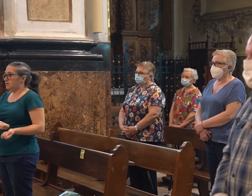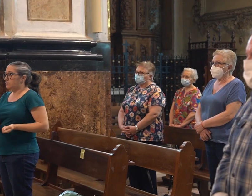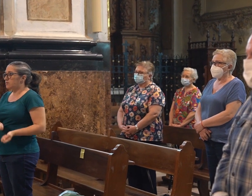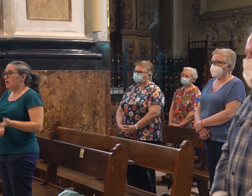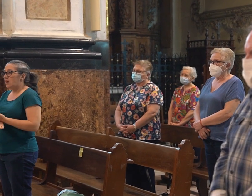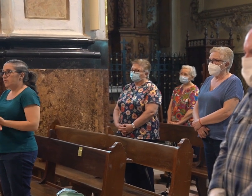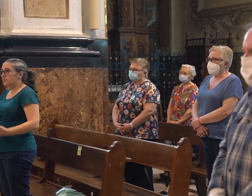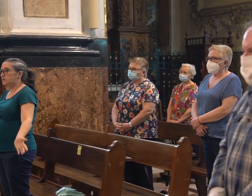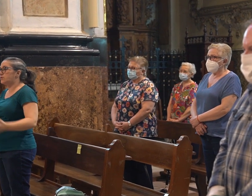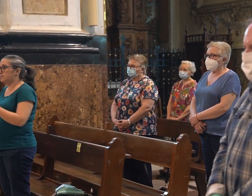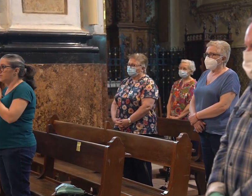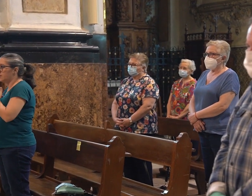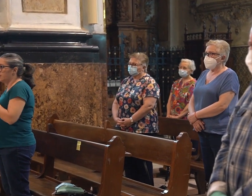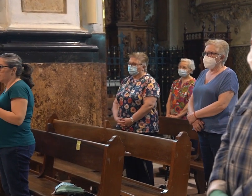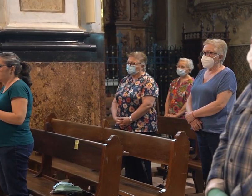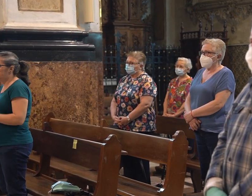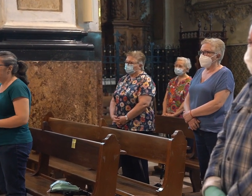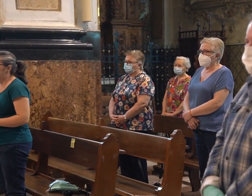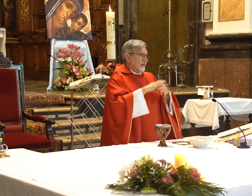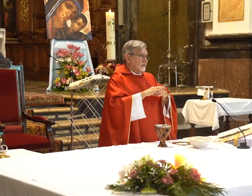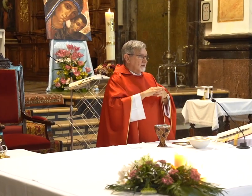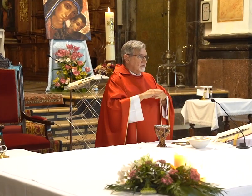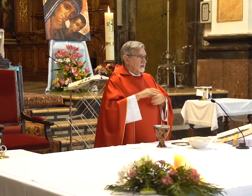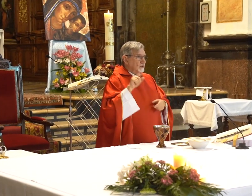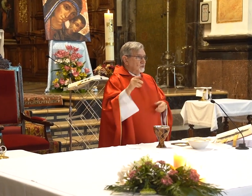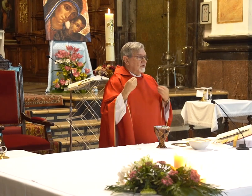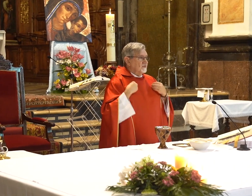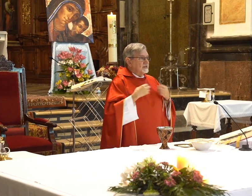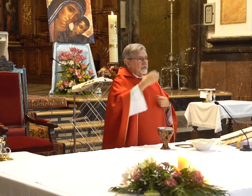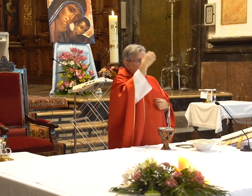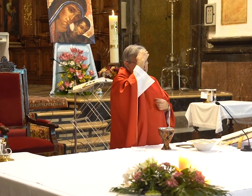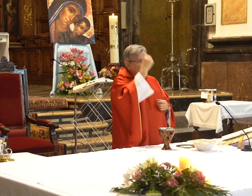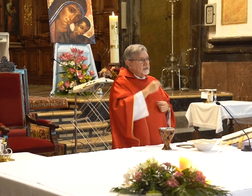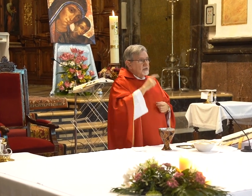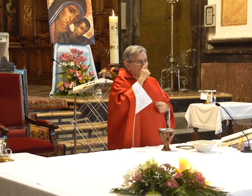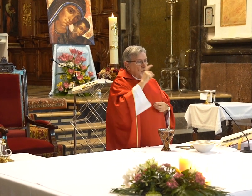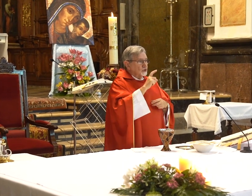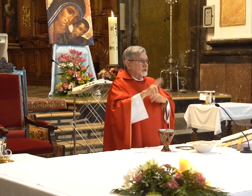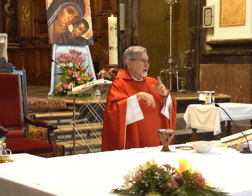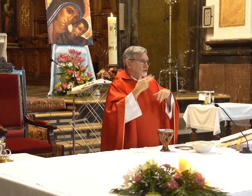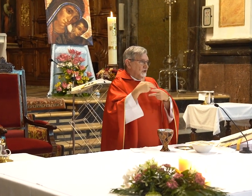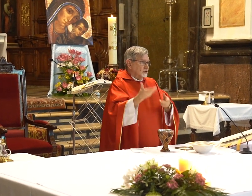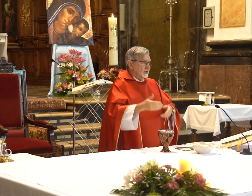con las que el sacerdote está en continuo contacto han confirmado su posibilidad de asistir de forma presencial